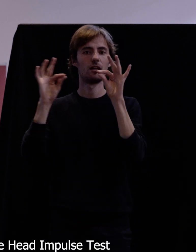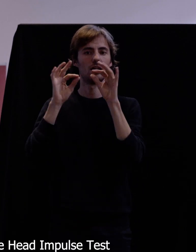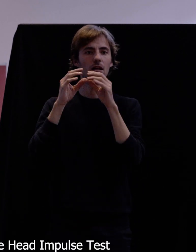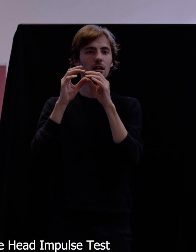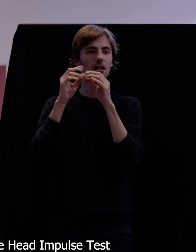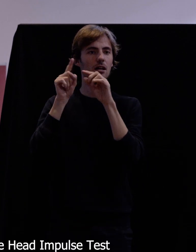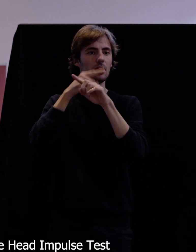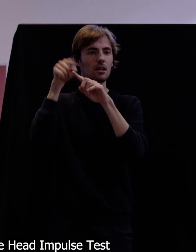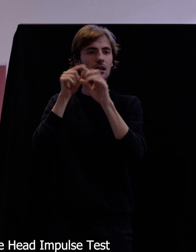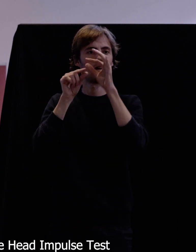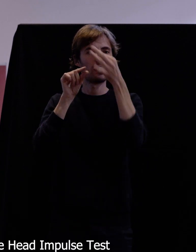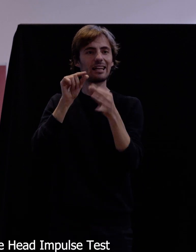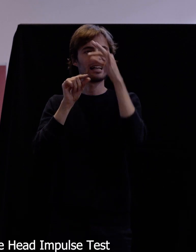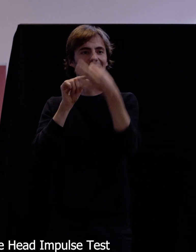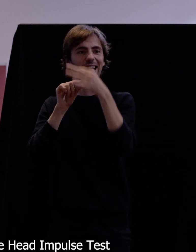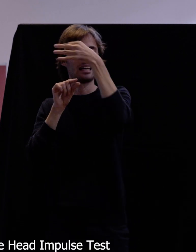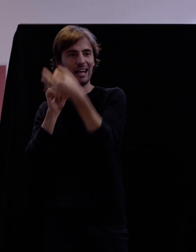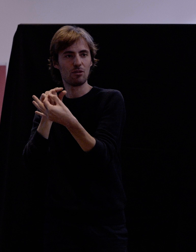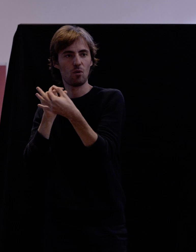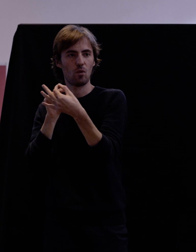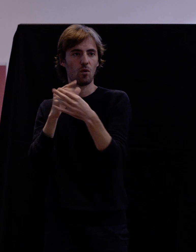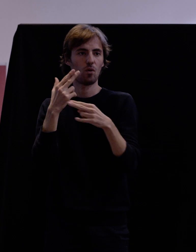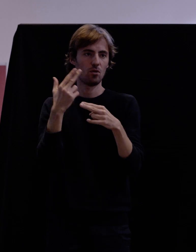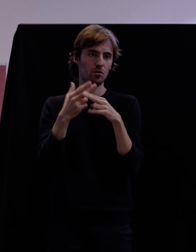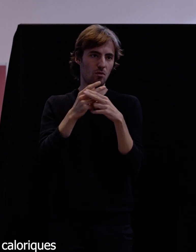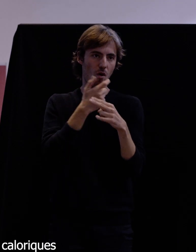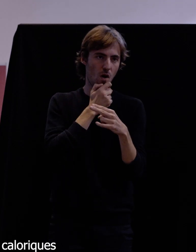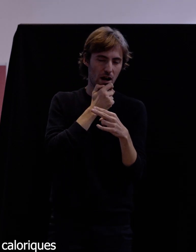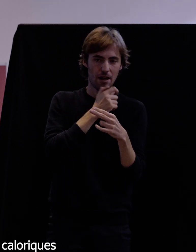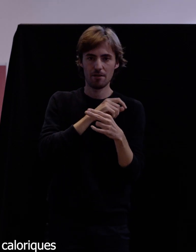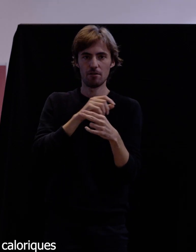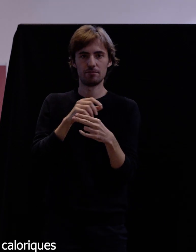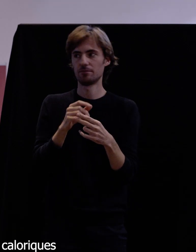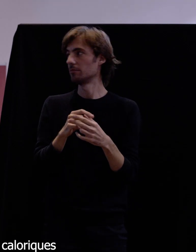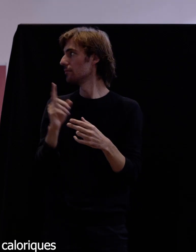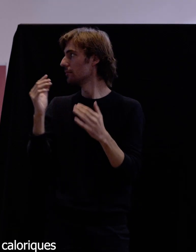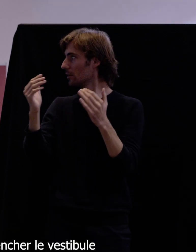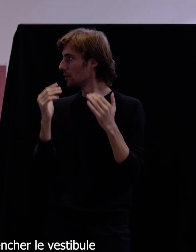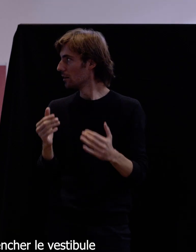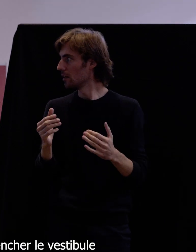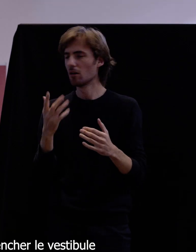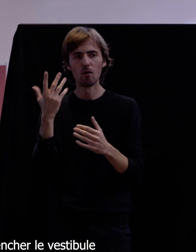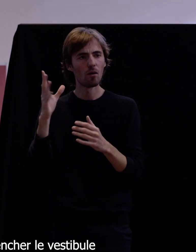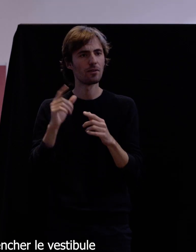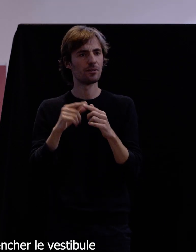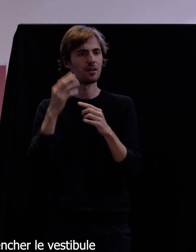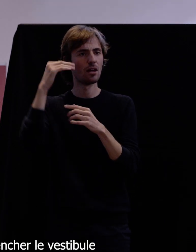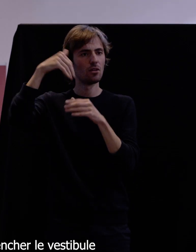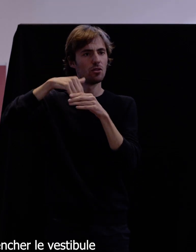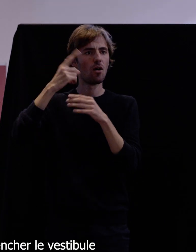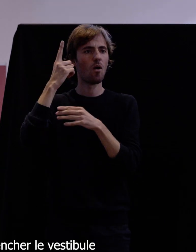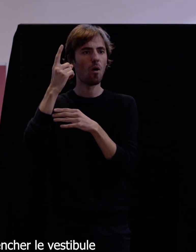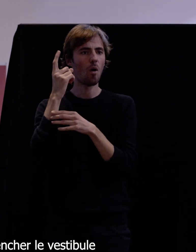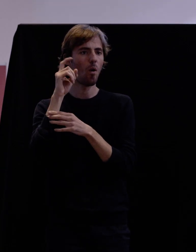c'est ce qu'on appelle le Head Impulse Test ou le VHIT, c'est la même chose. Les épreuves caloriques qui consistent à mettre de l'eau dans l'oreille, à déclencher le vestibule,